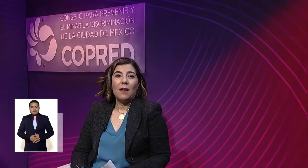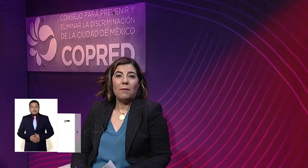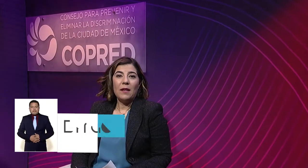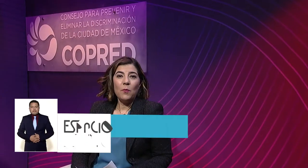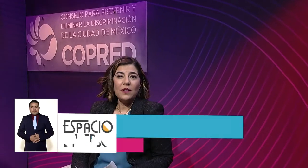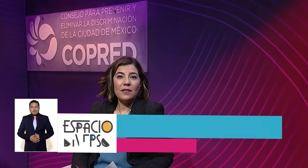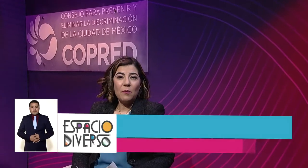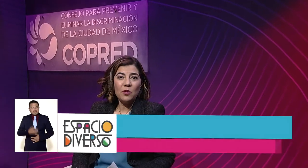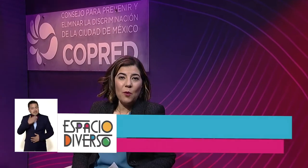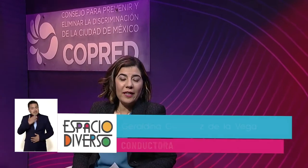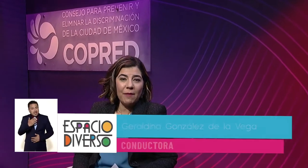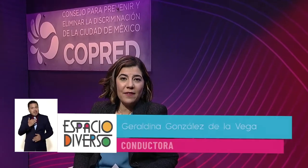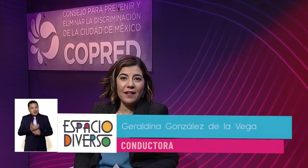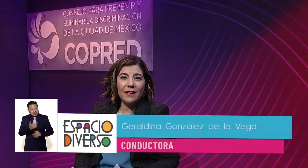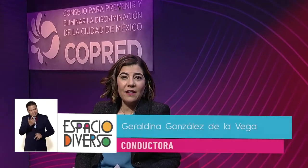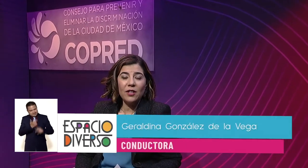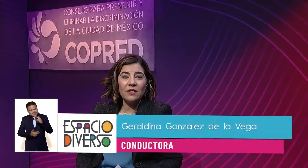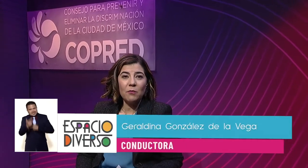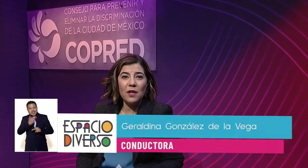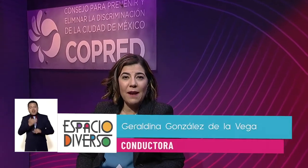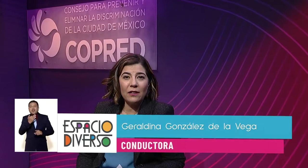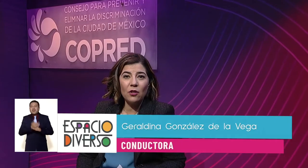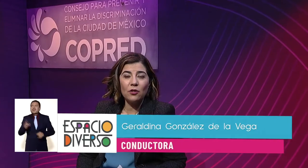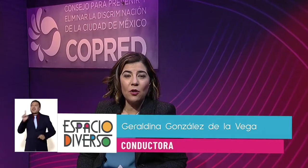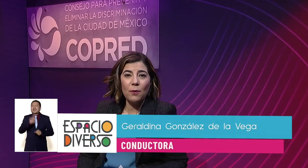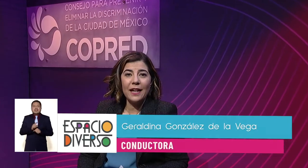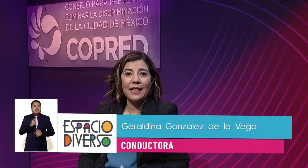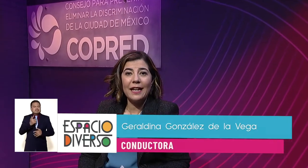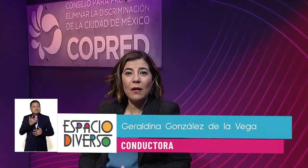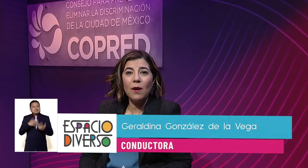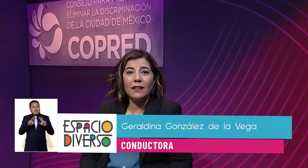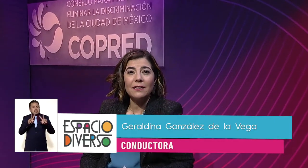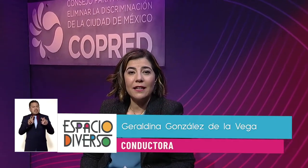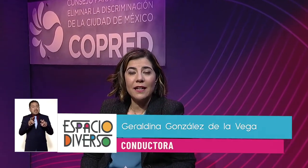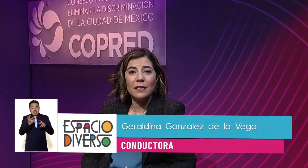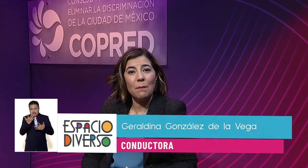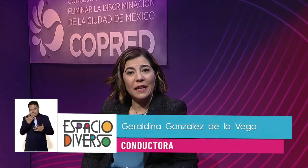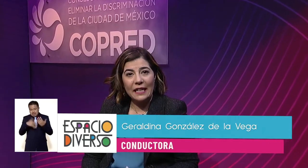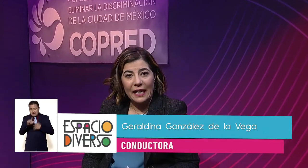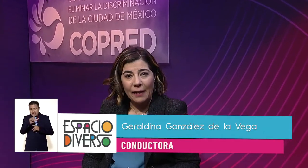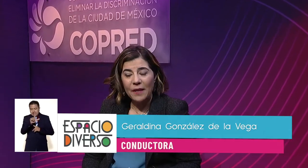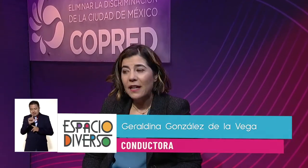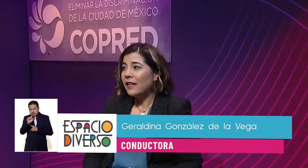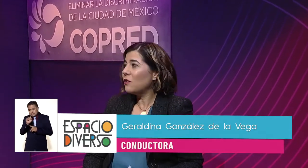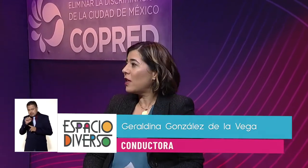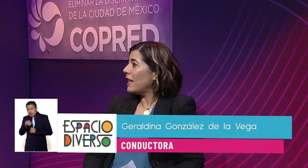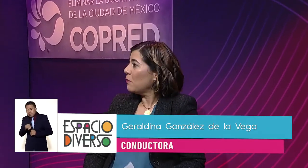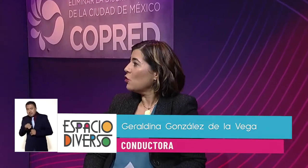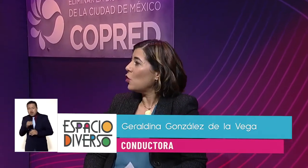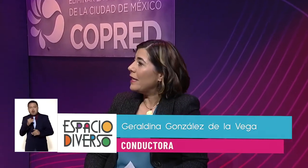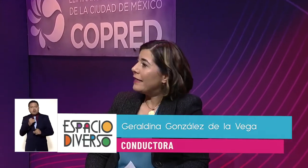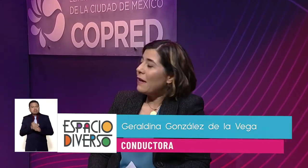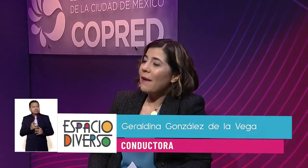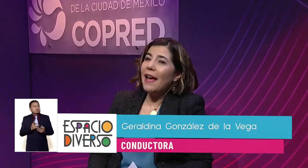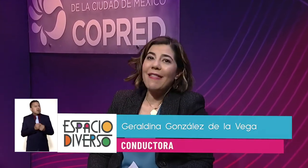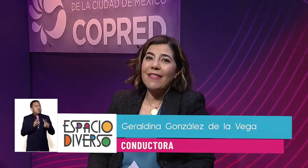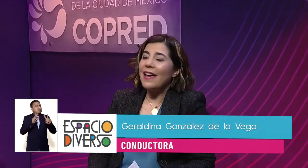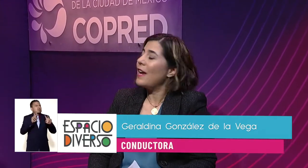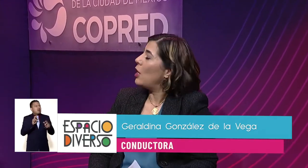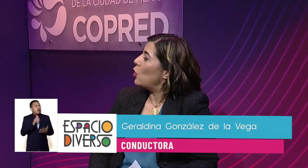Bien, pues estamos de vuelta y el día de hoy estamos hablando sobre la lengua de señas mexicana. Y nos quedamos con el tema de los